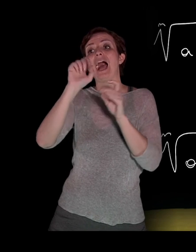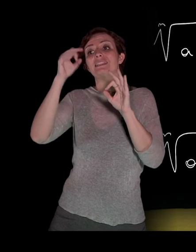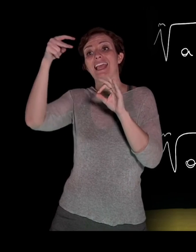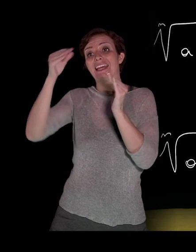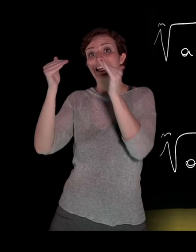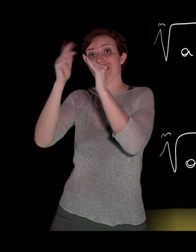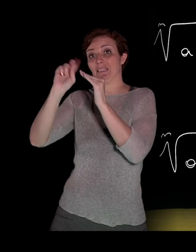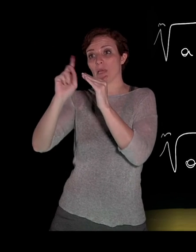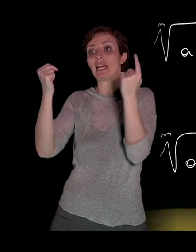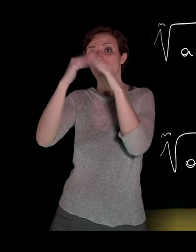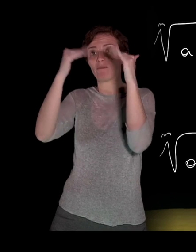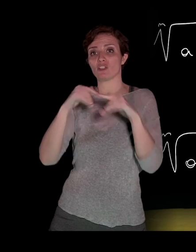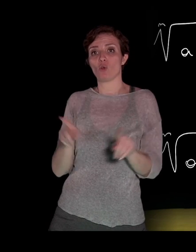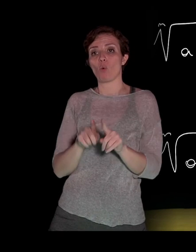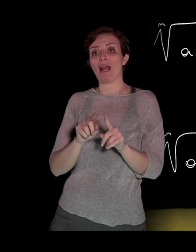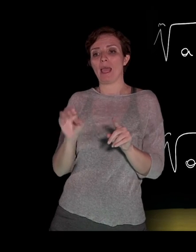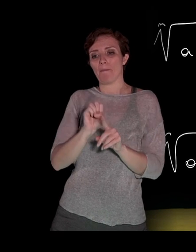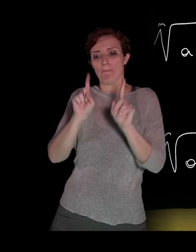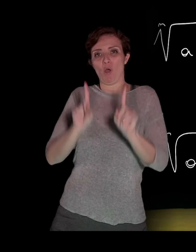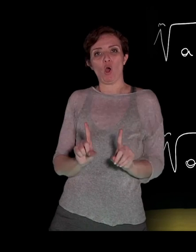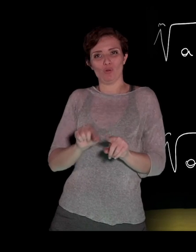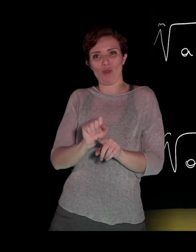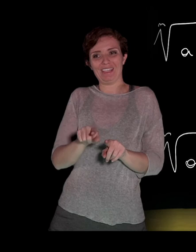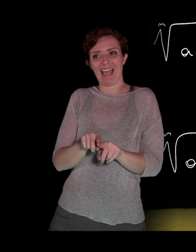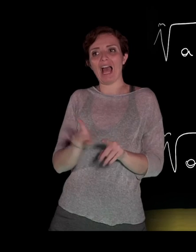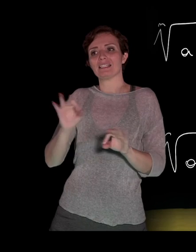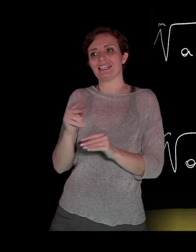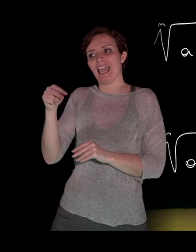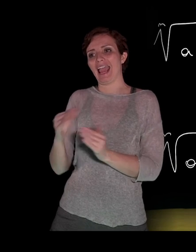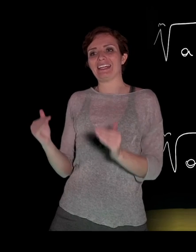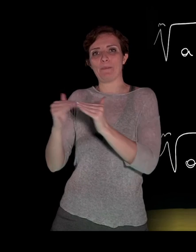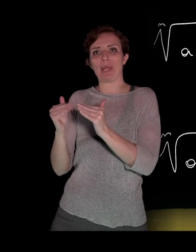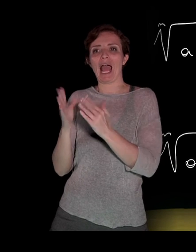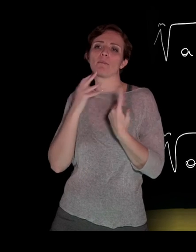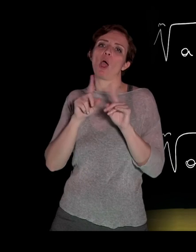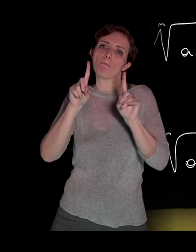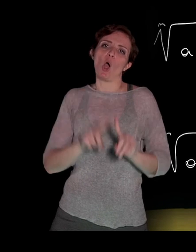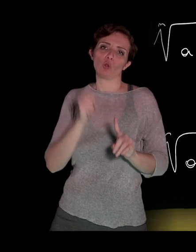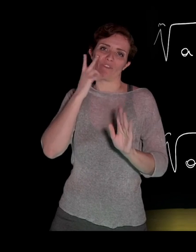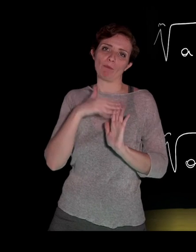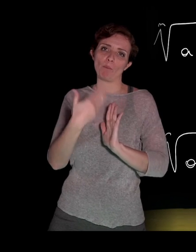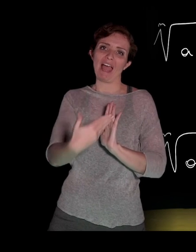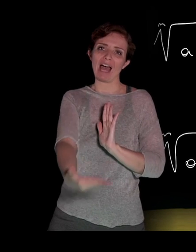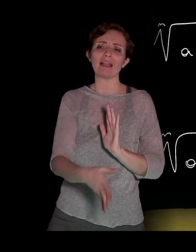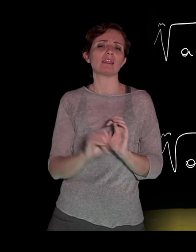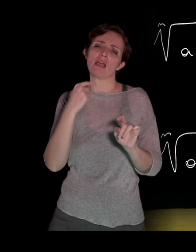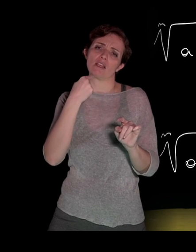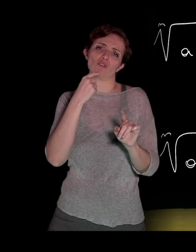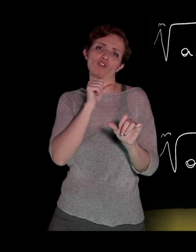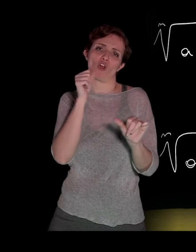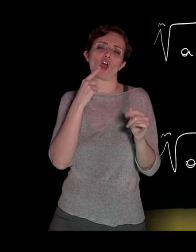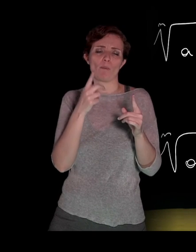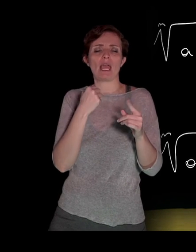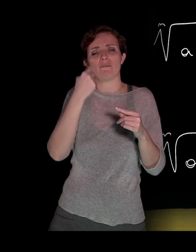invece sarà pari al modulo di a se n è pari il concetto di modulo lo vedremo più avanti nel corso per adesso diciamo semplicemente